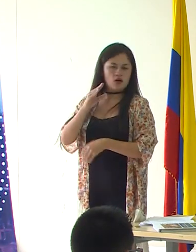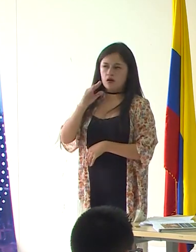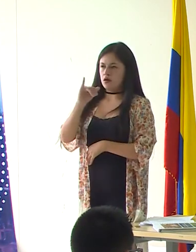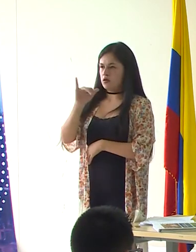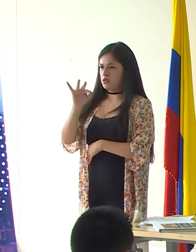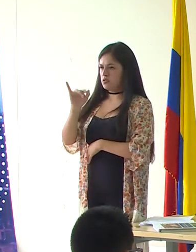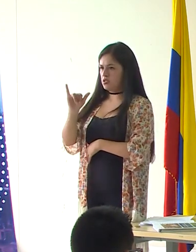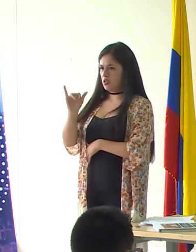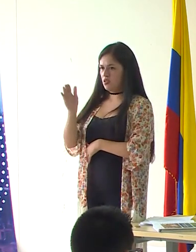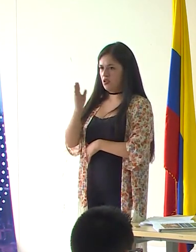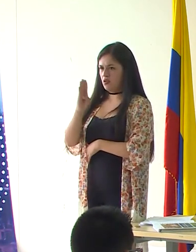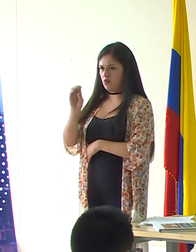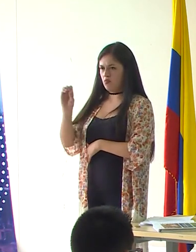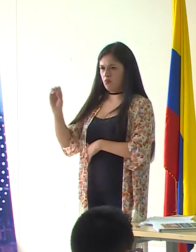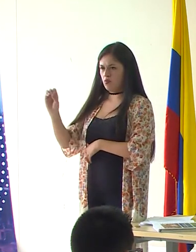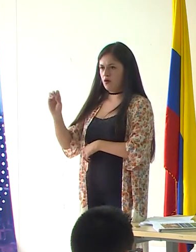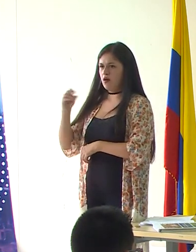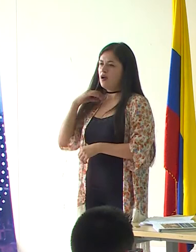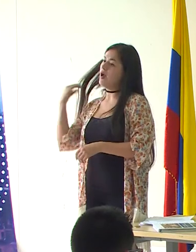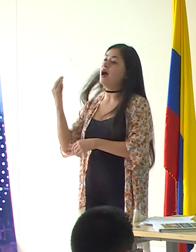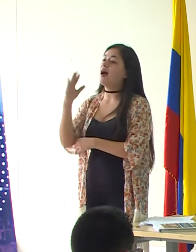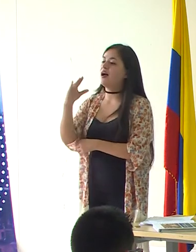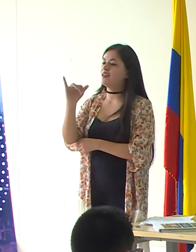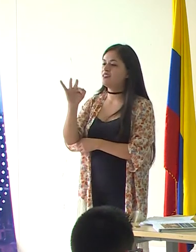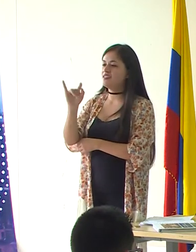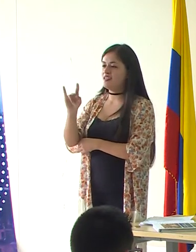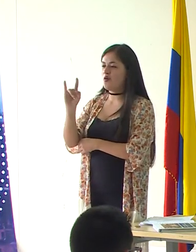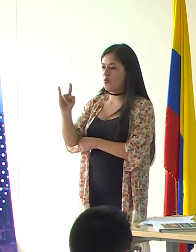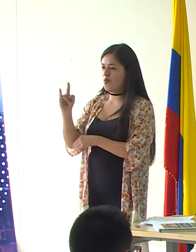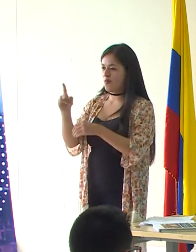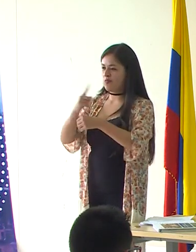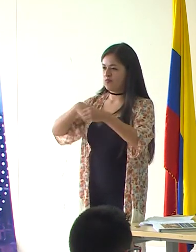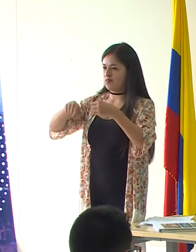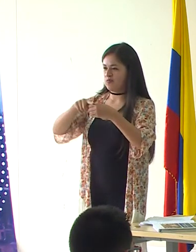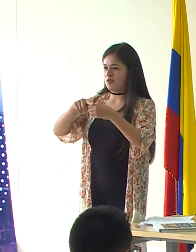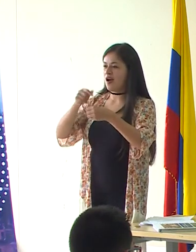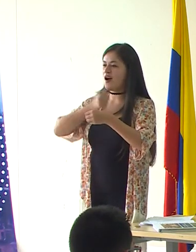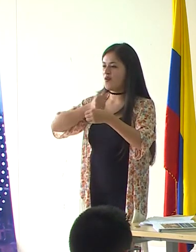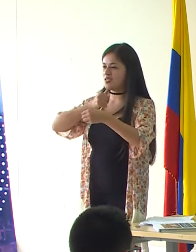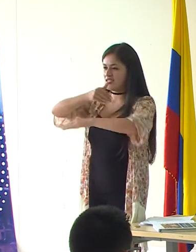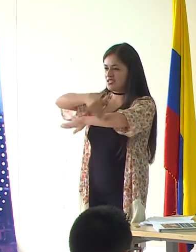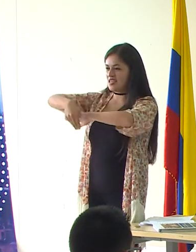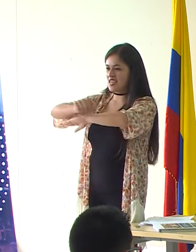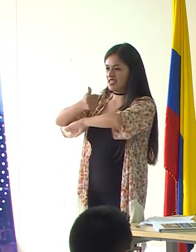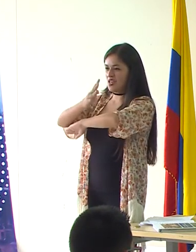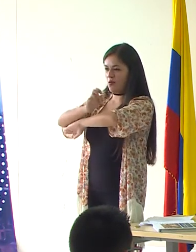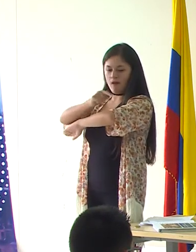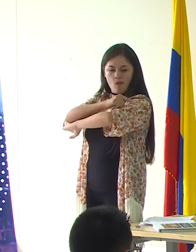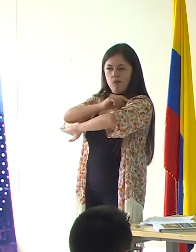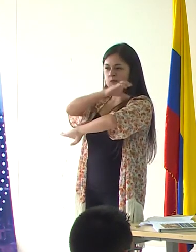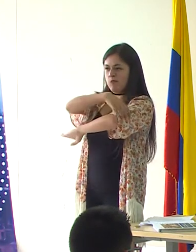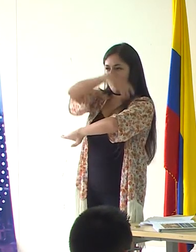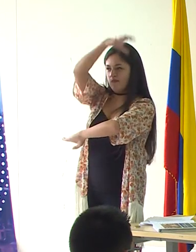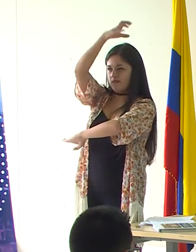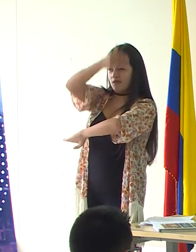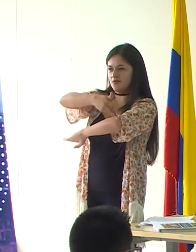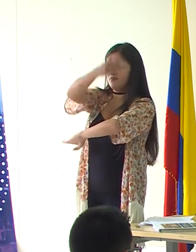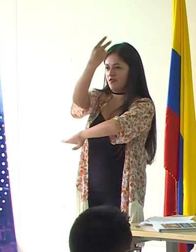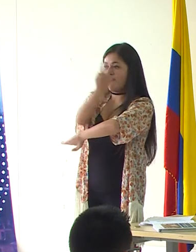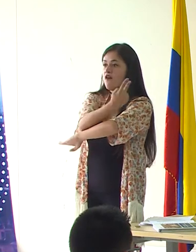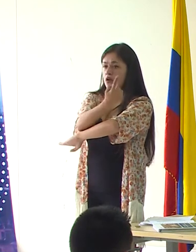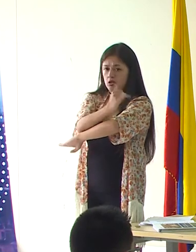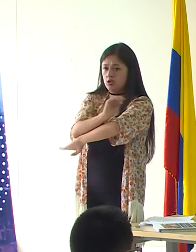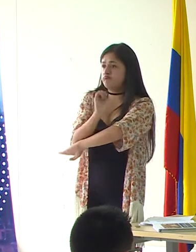torres verdes allí cerca de la estación de las aguas de transmilenio allí ya se hizo la renovación